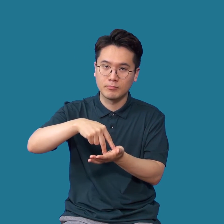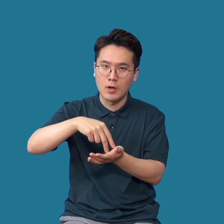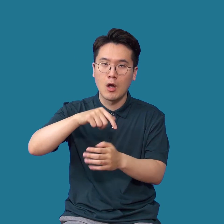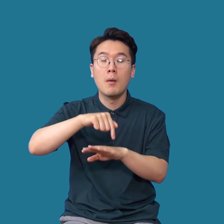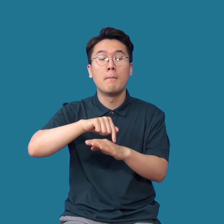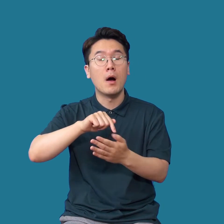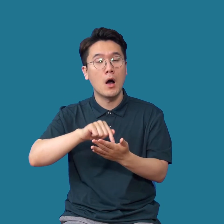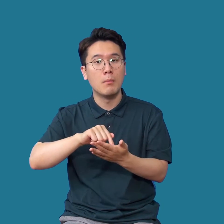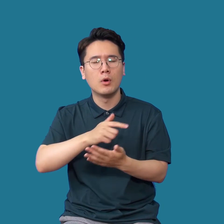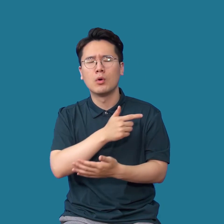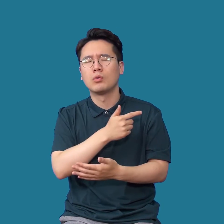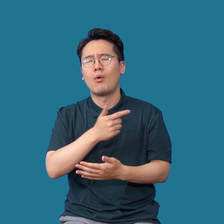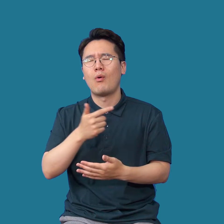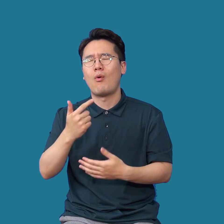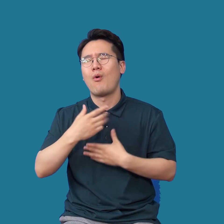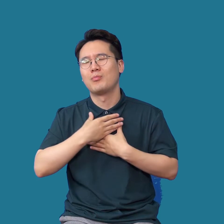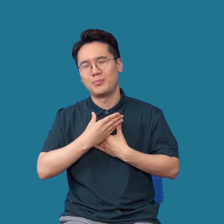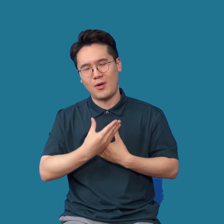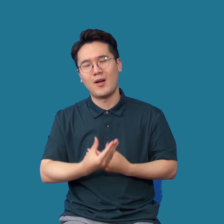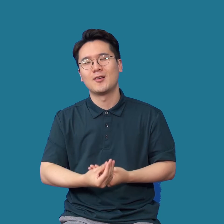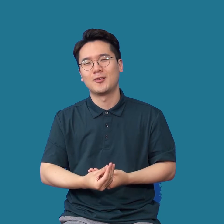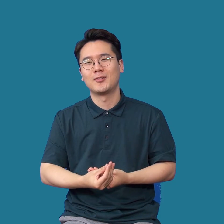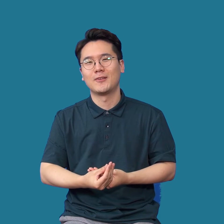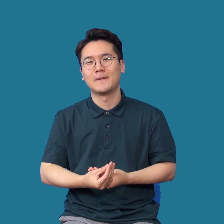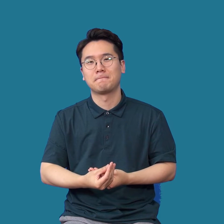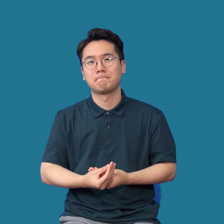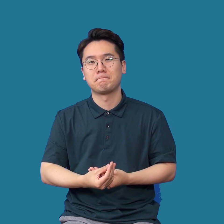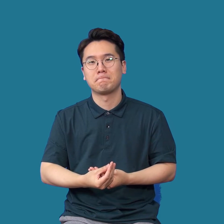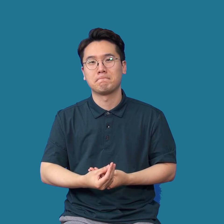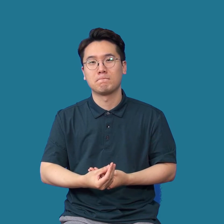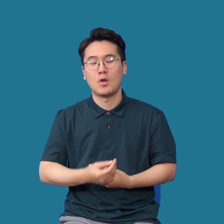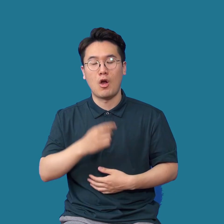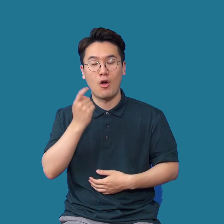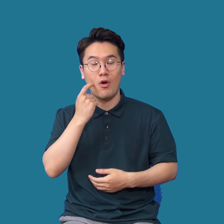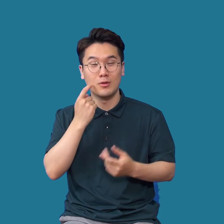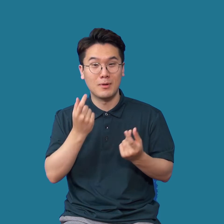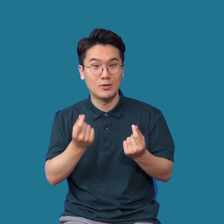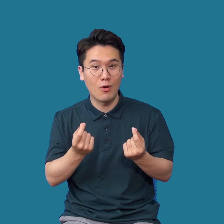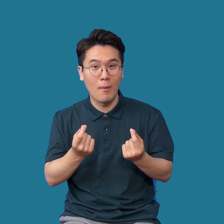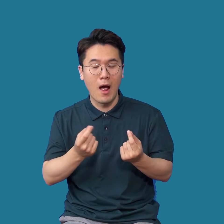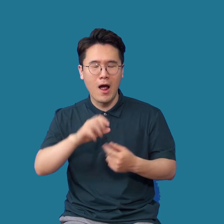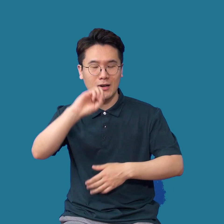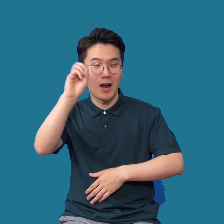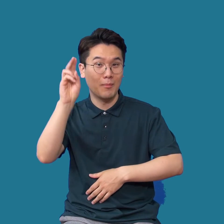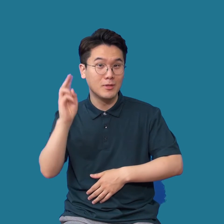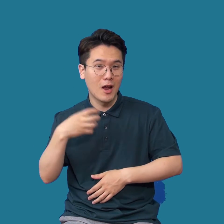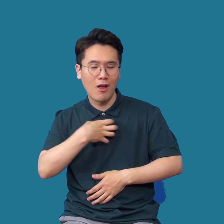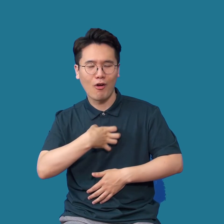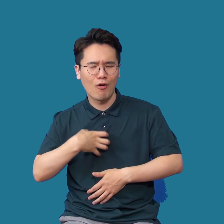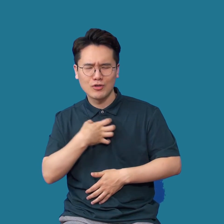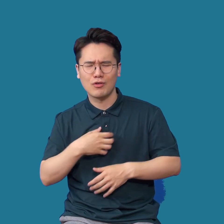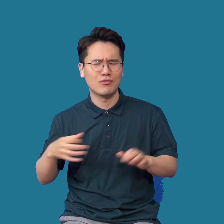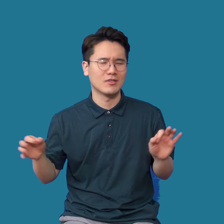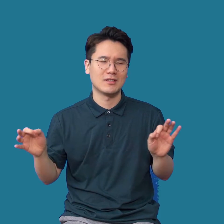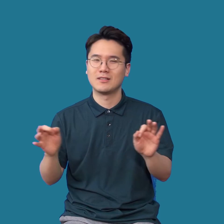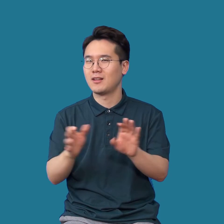마음이 너무너무 평안해졌습니다. 거짓말처럼 걱정근심이 다 사라지고 마음이